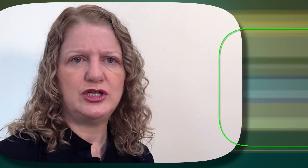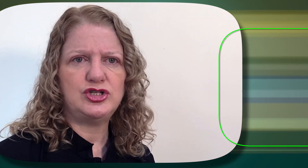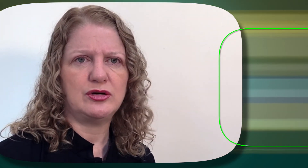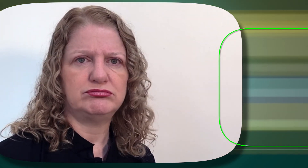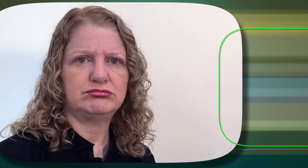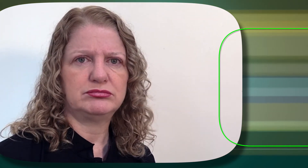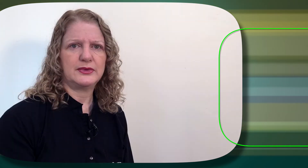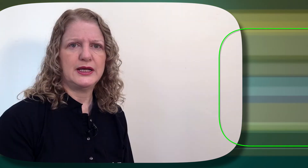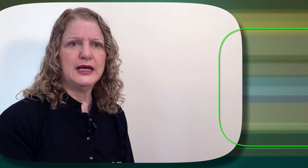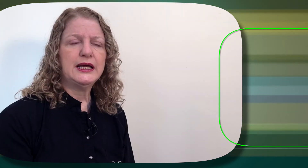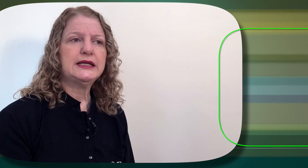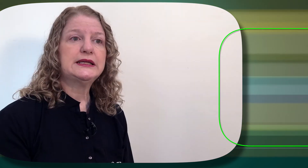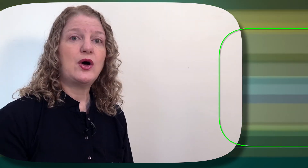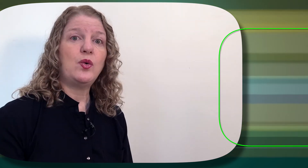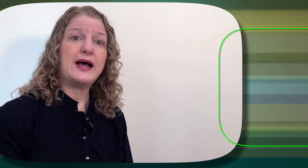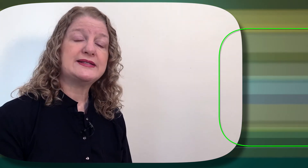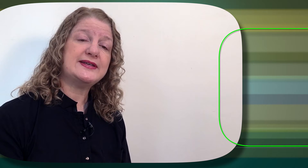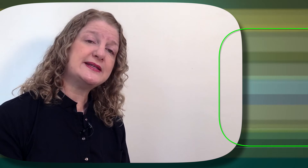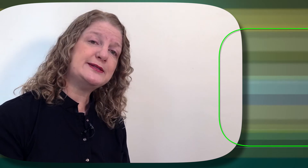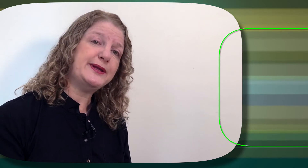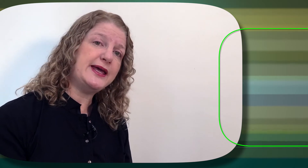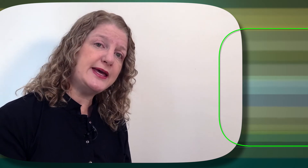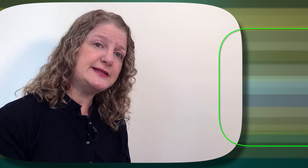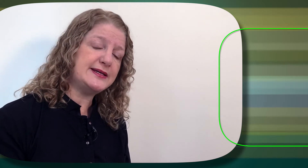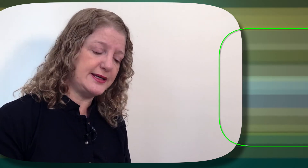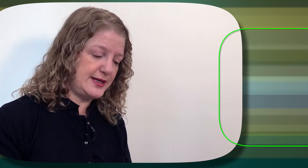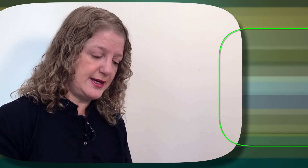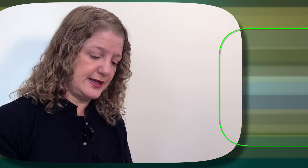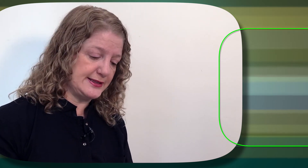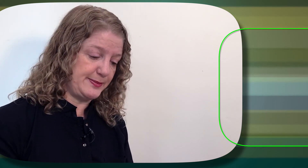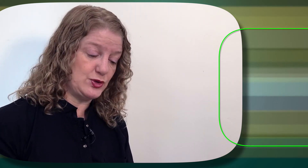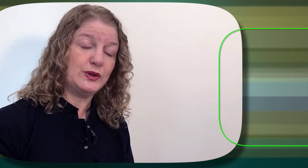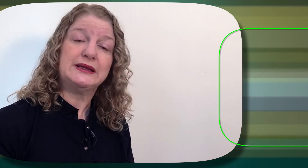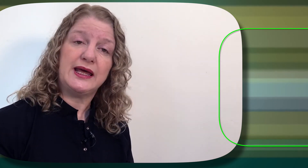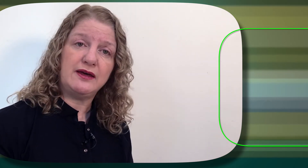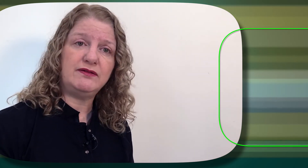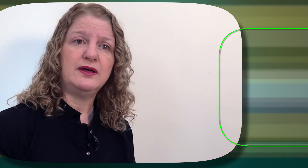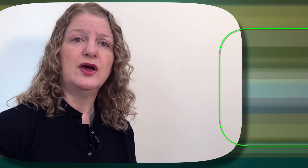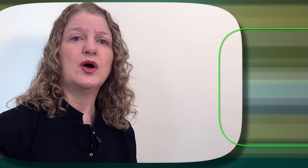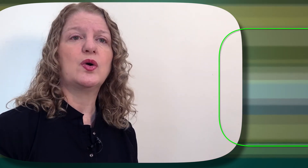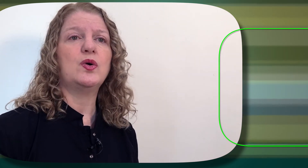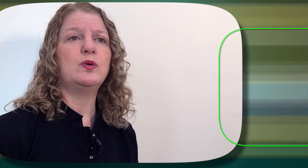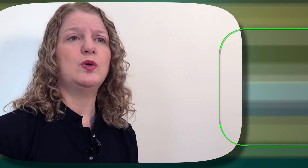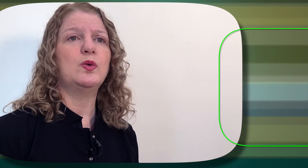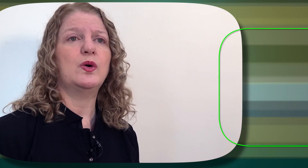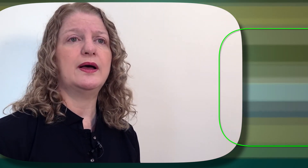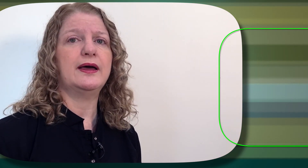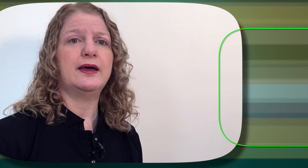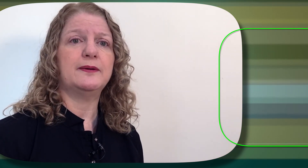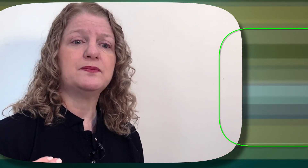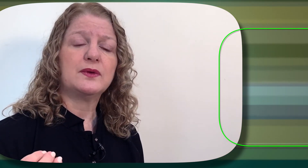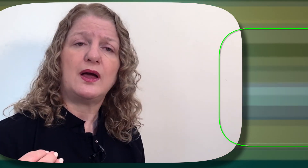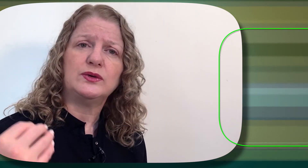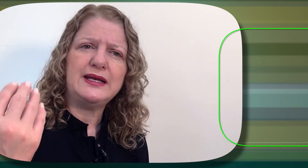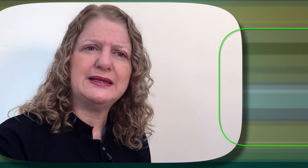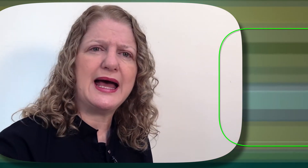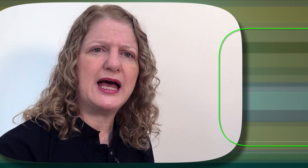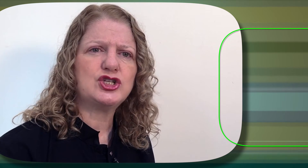religião. Então, às vezes a experiência que essa pessoa teve como alteridade,